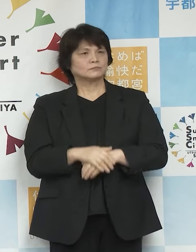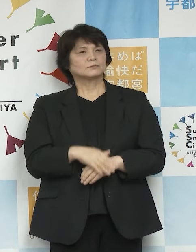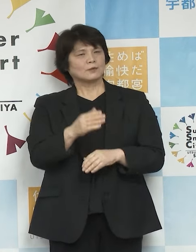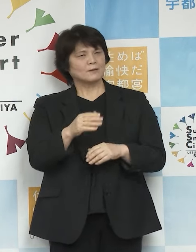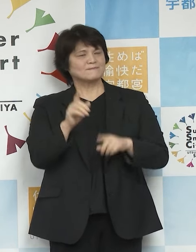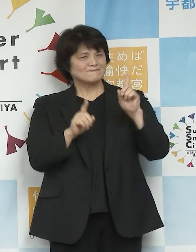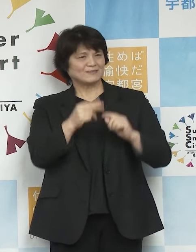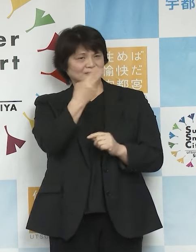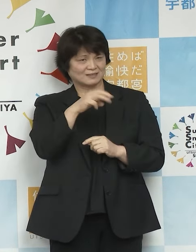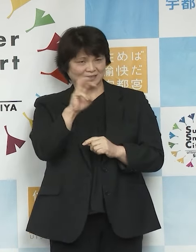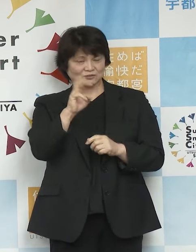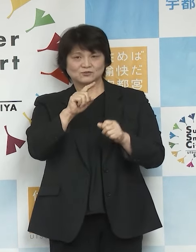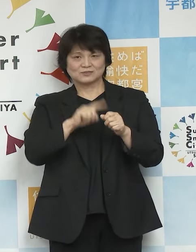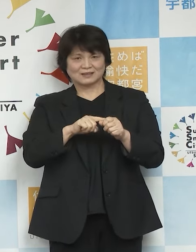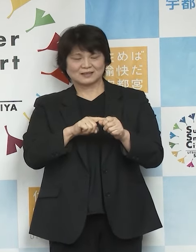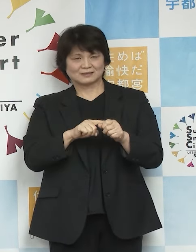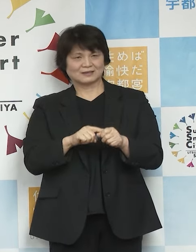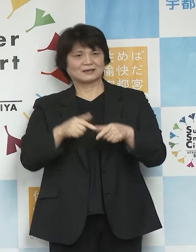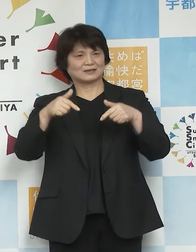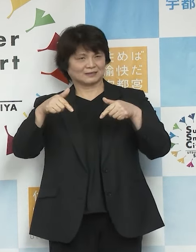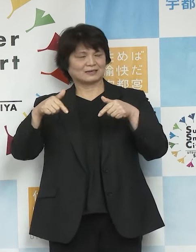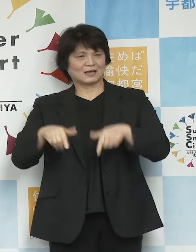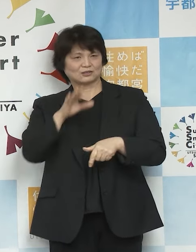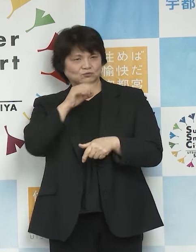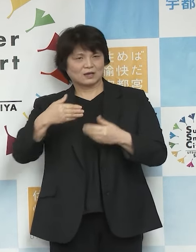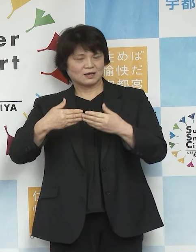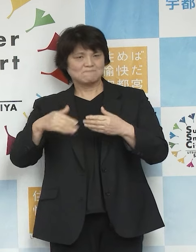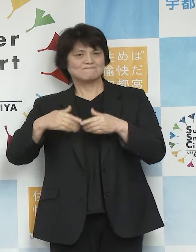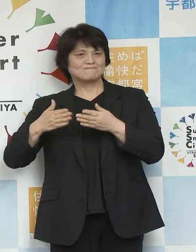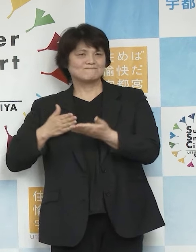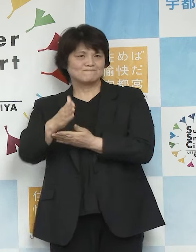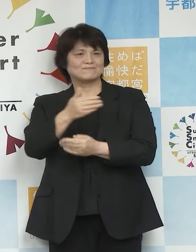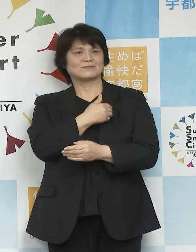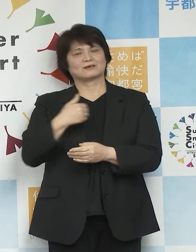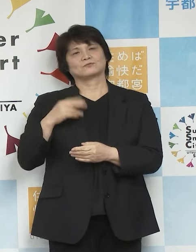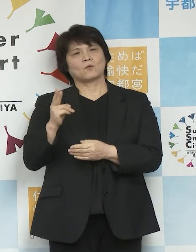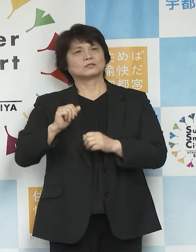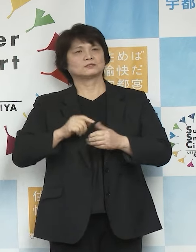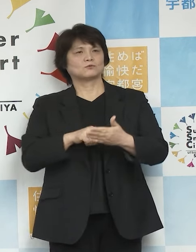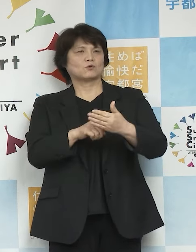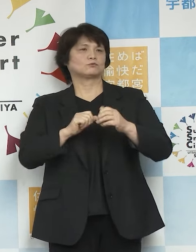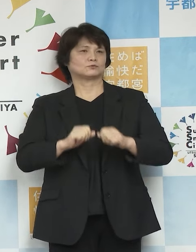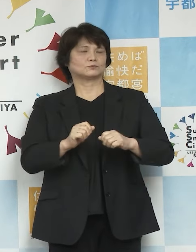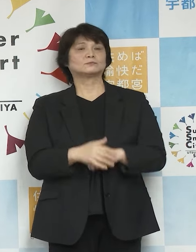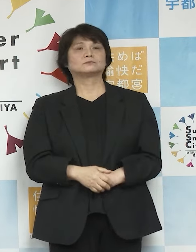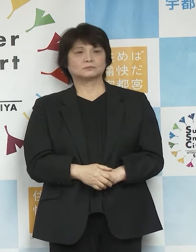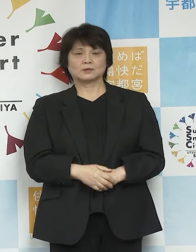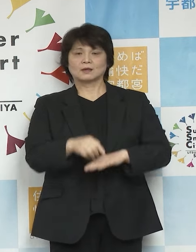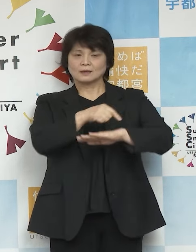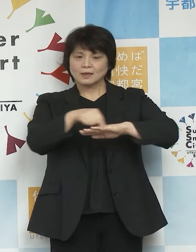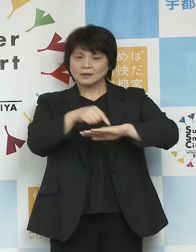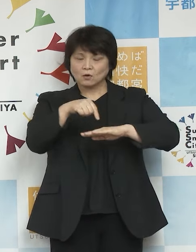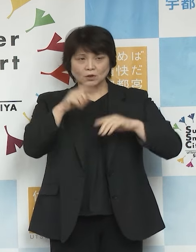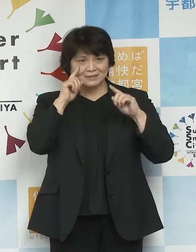か2030年には、開通できる、そういう努力をしてまいります。また計画の見